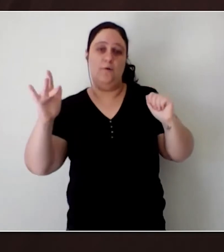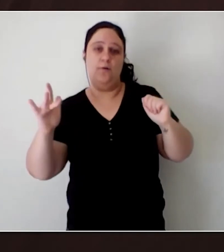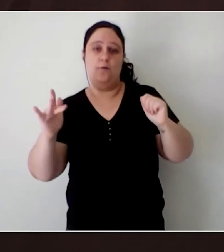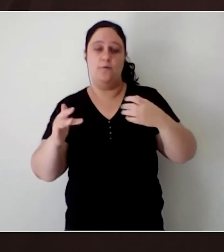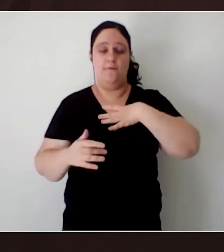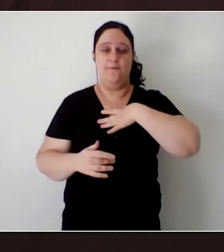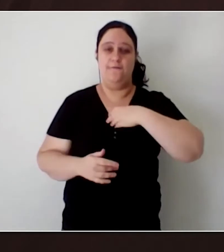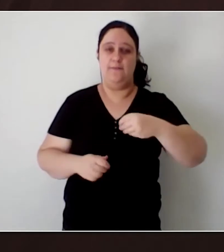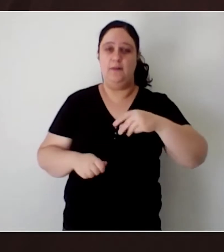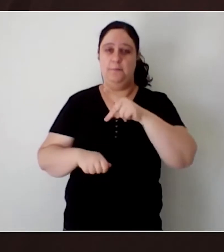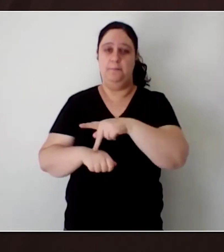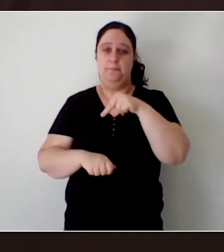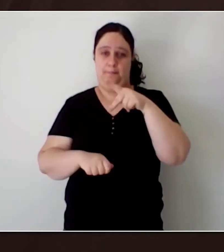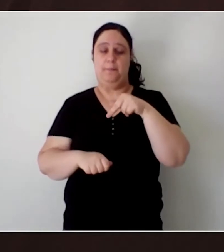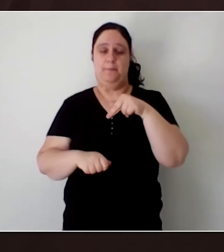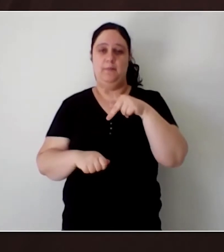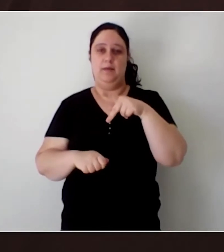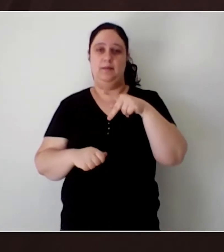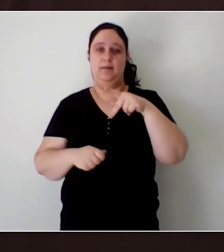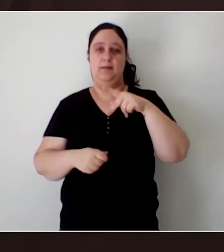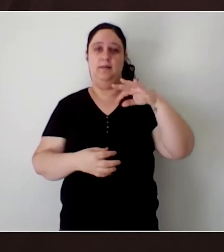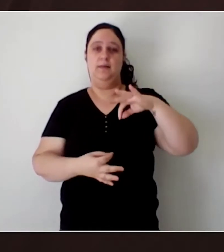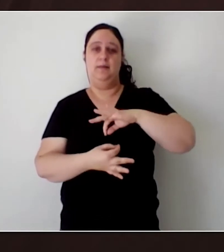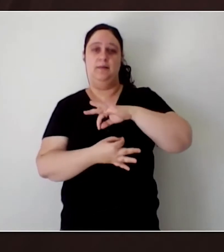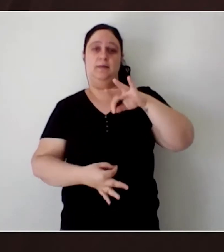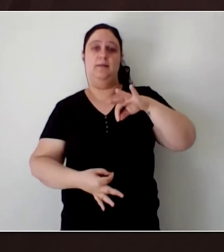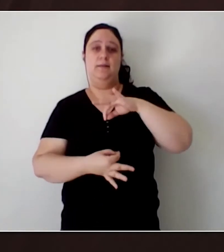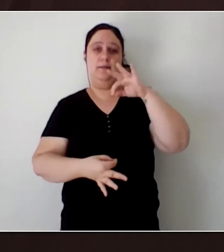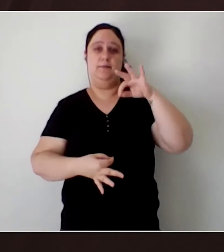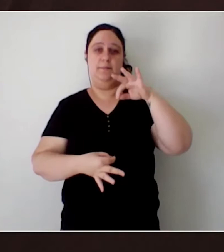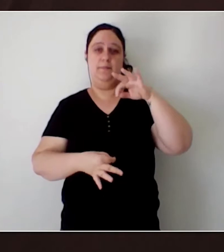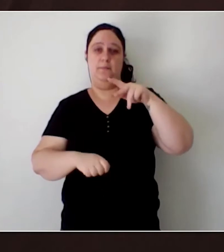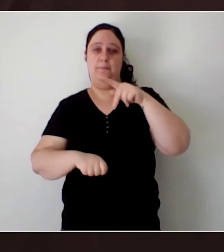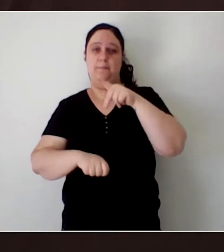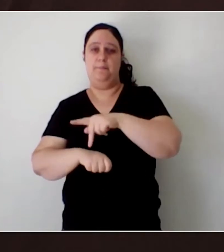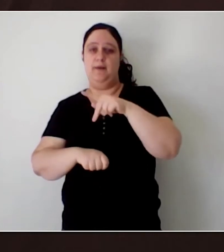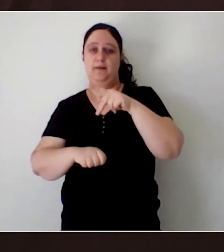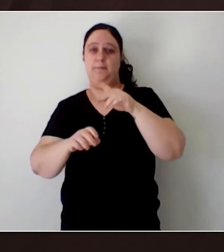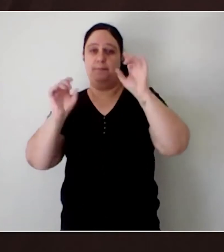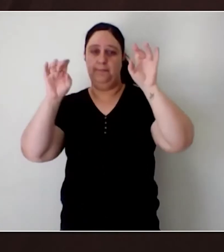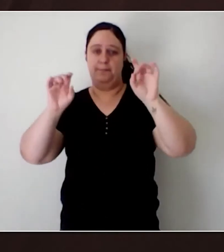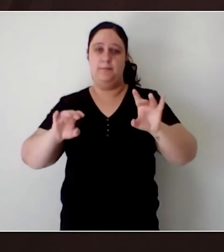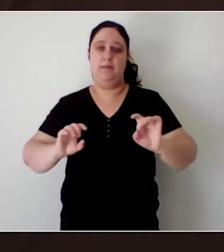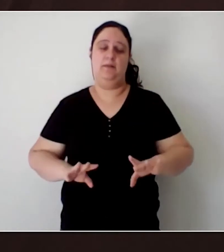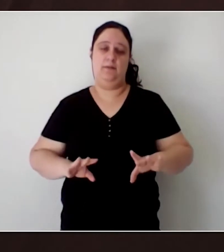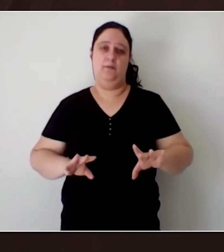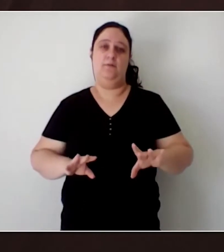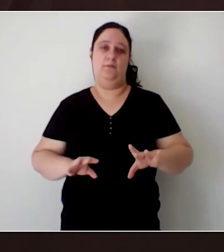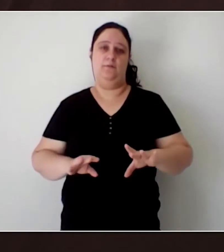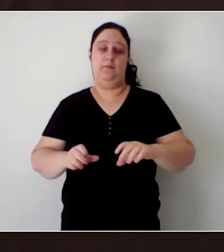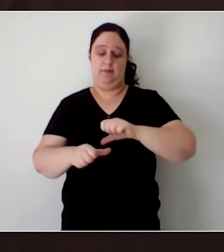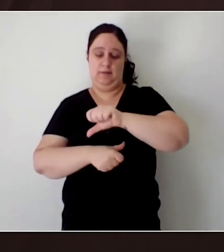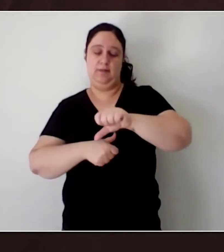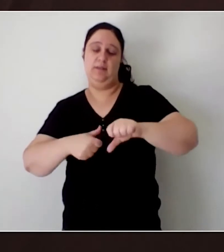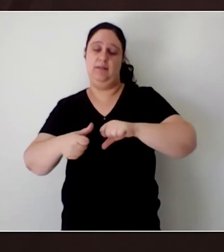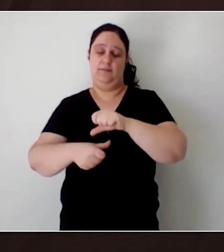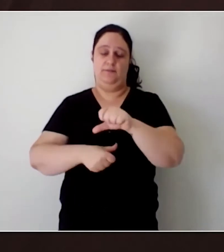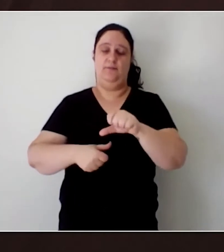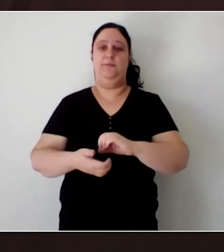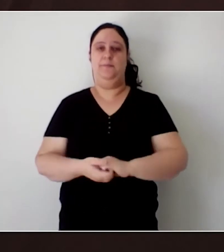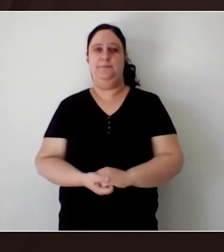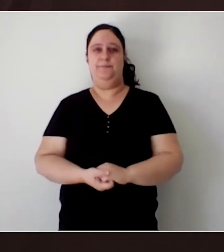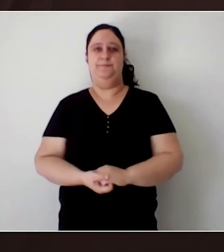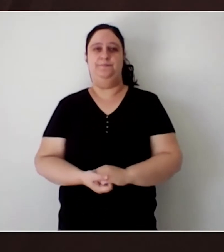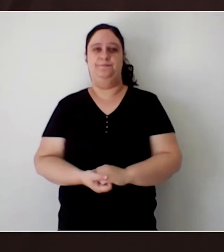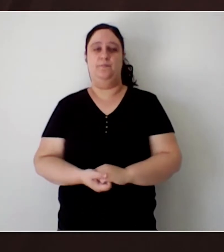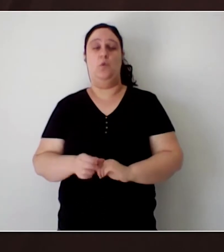para a redenção do homem, e as pedras preciosas é a obra transformadora do Espírito Santo. E ou